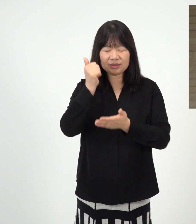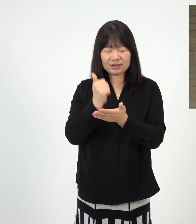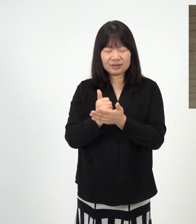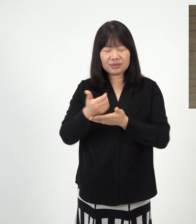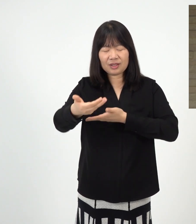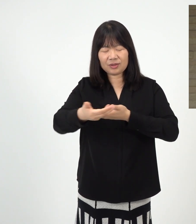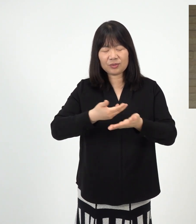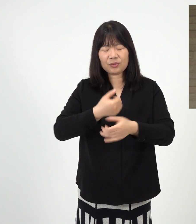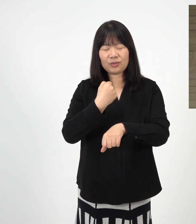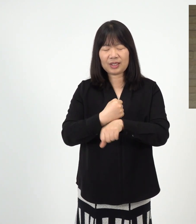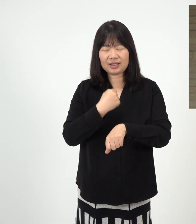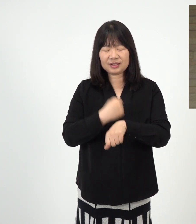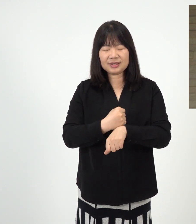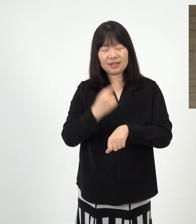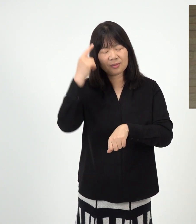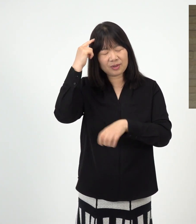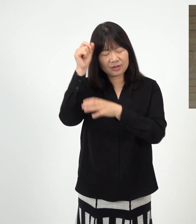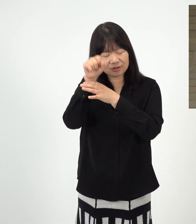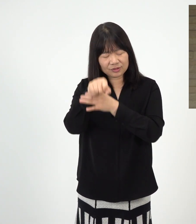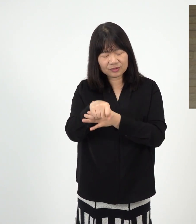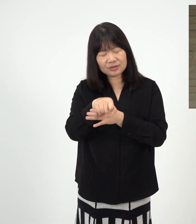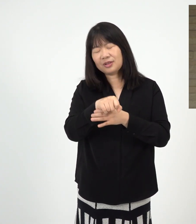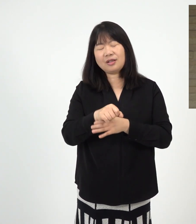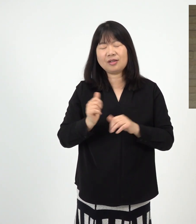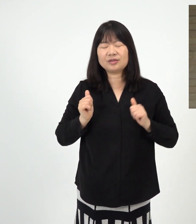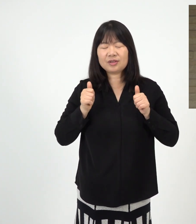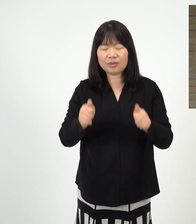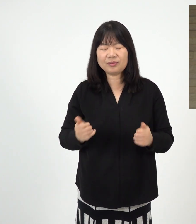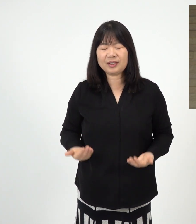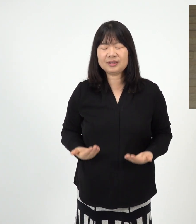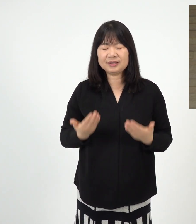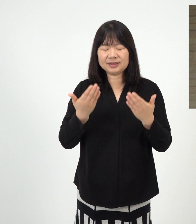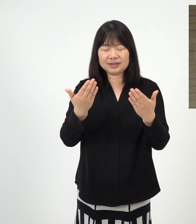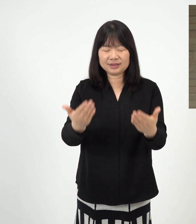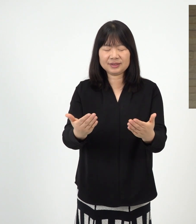성령님의 교통하심이 머리 숙여 경배를 드리는